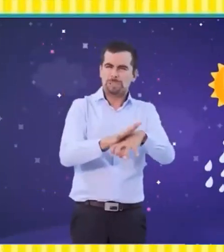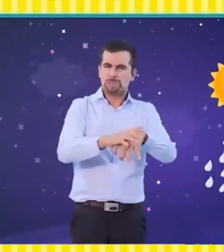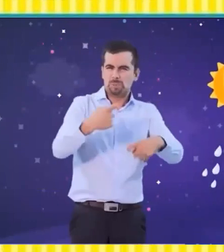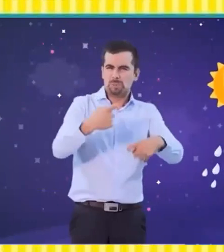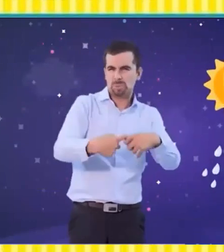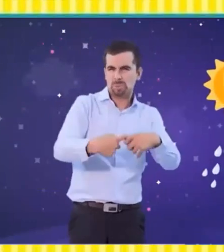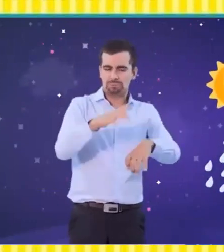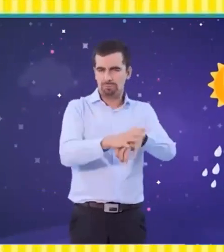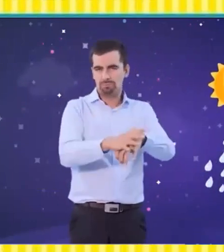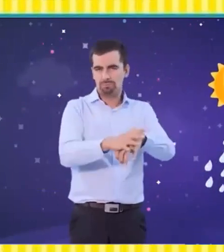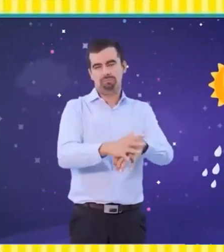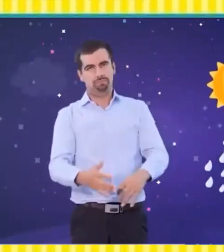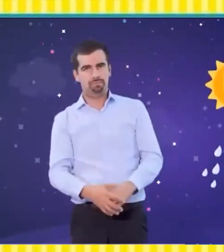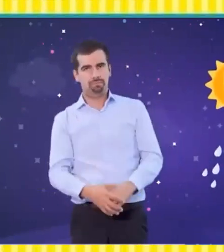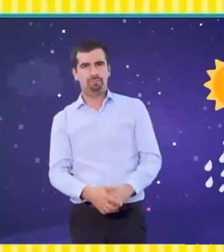fuerza?